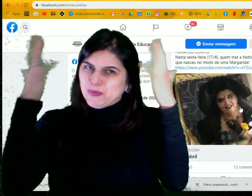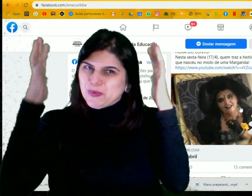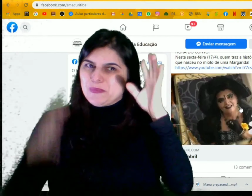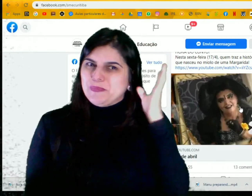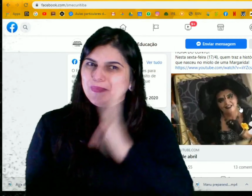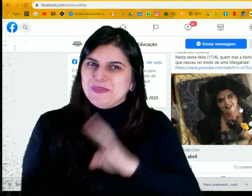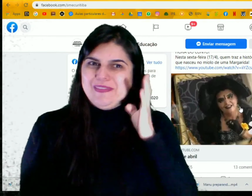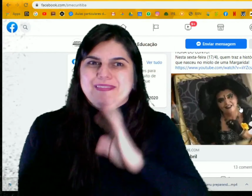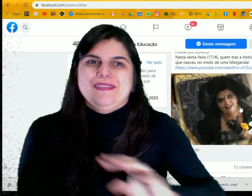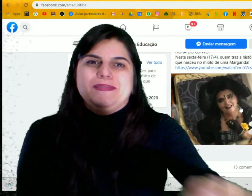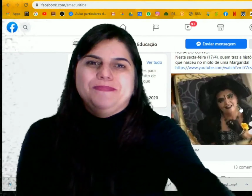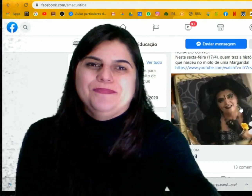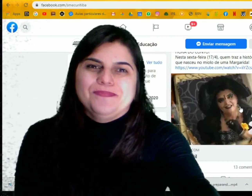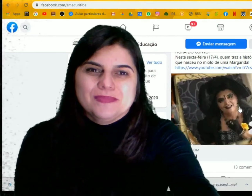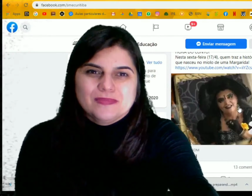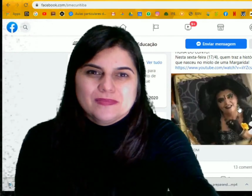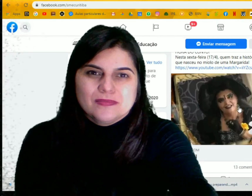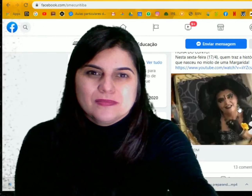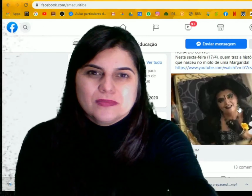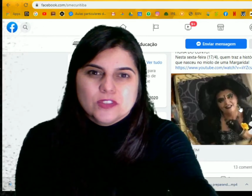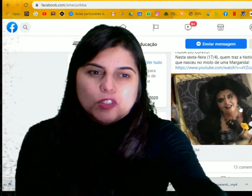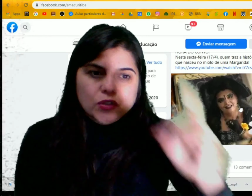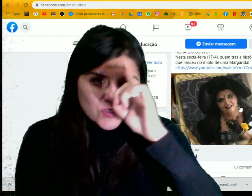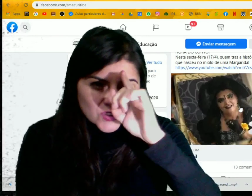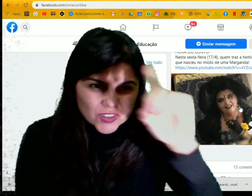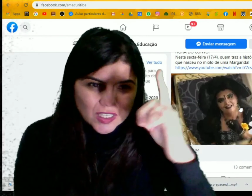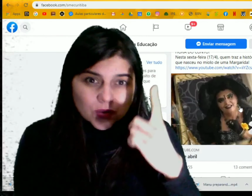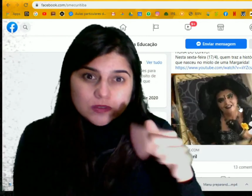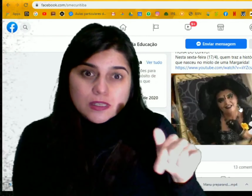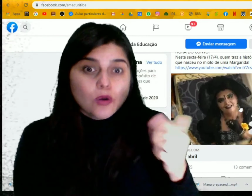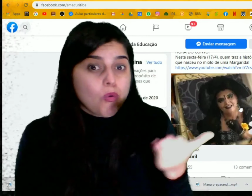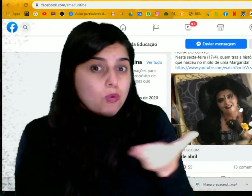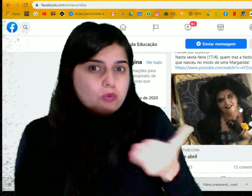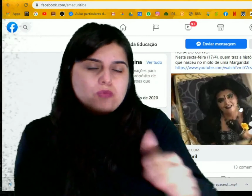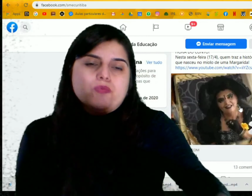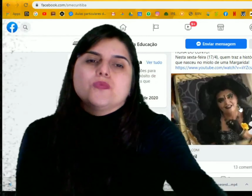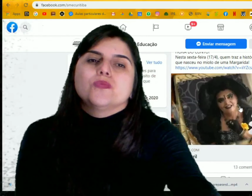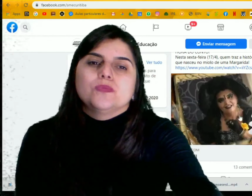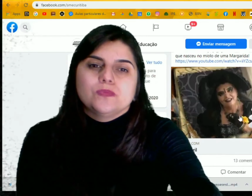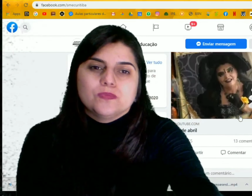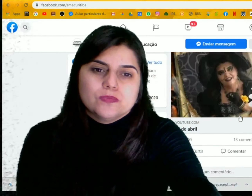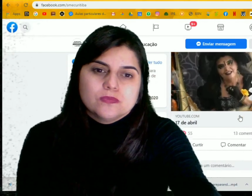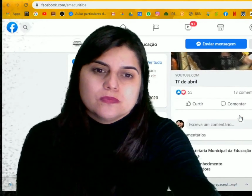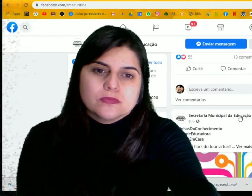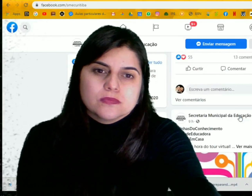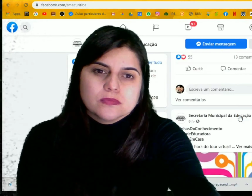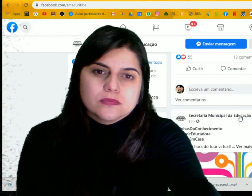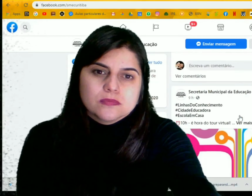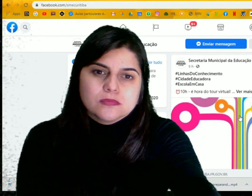de Libras ali. Está sendo bem bacana a contação de histórias.